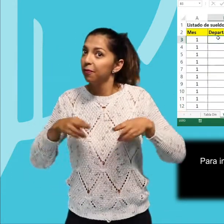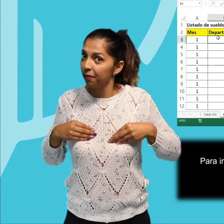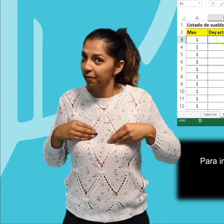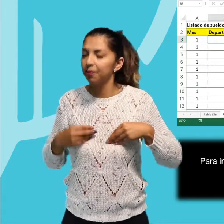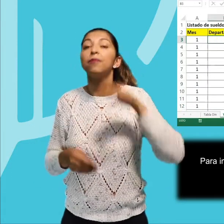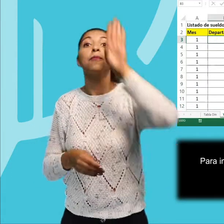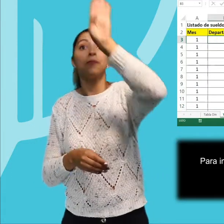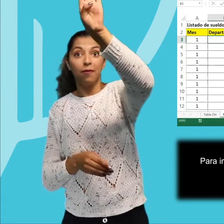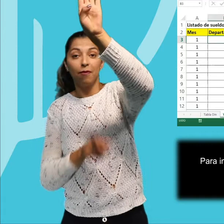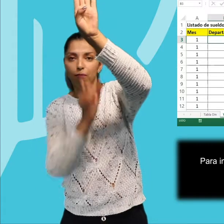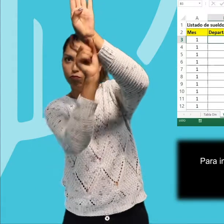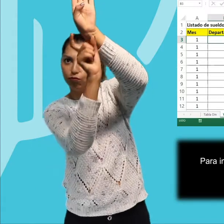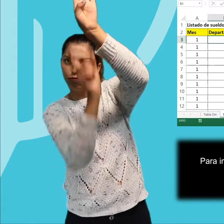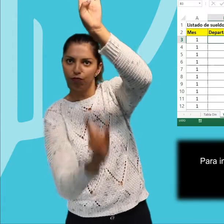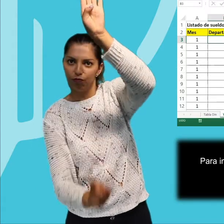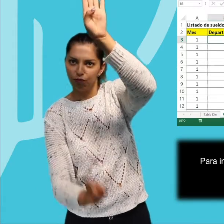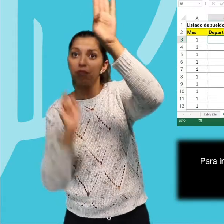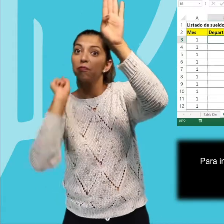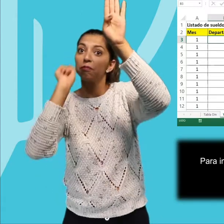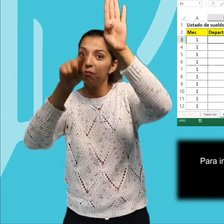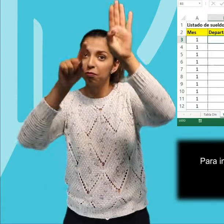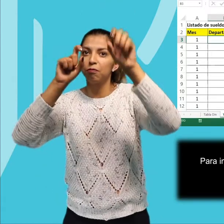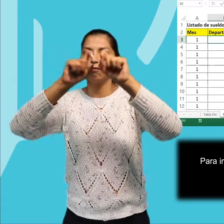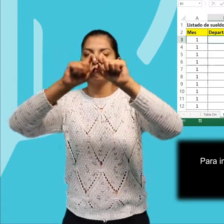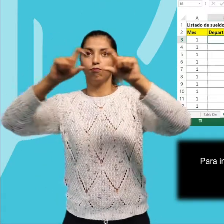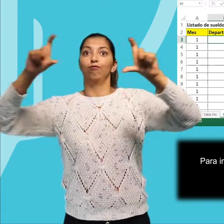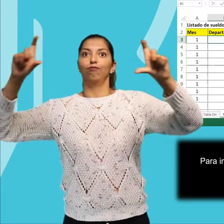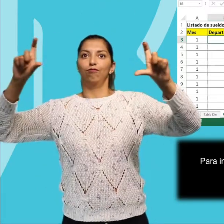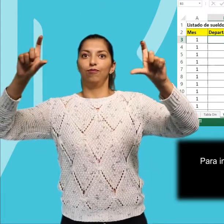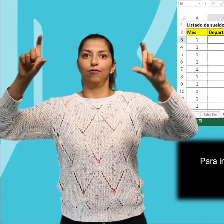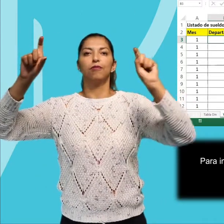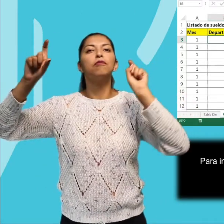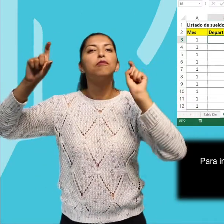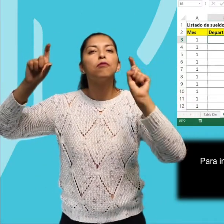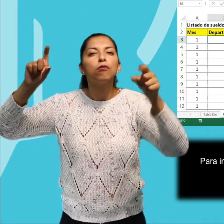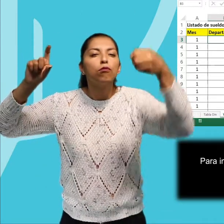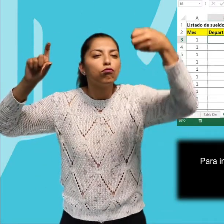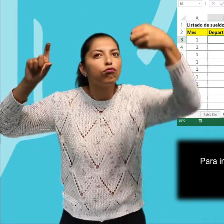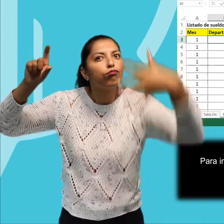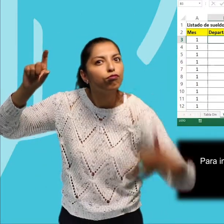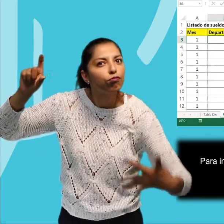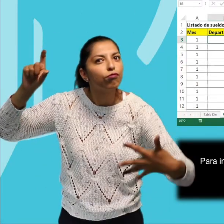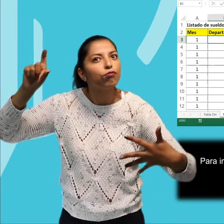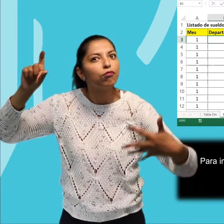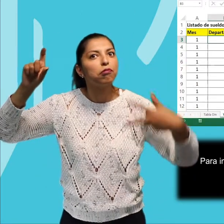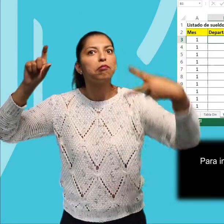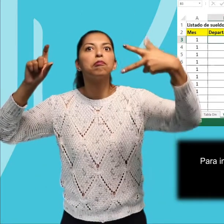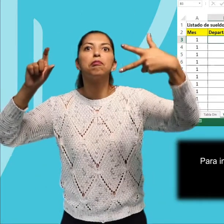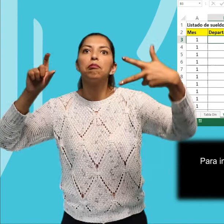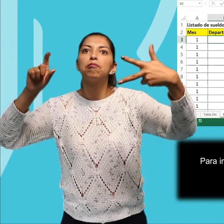departamentos, miramos que en el lado derecho de la